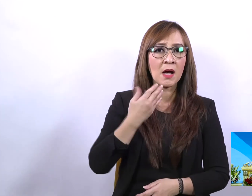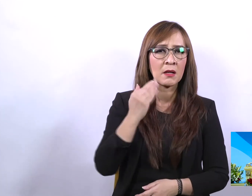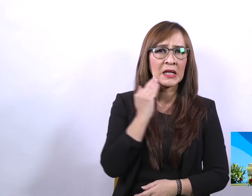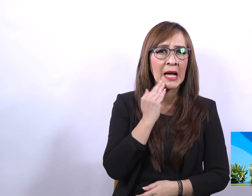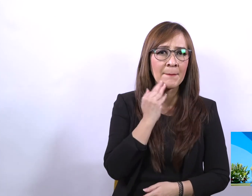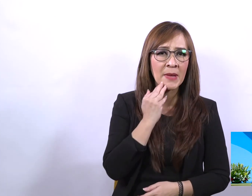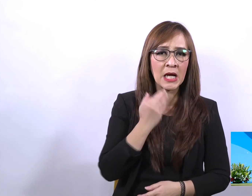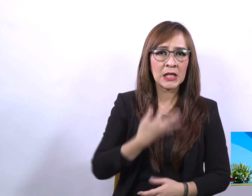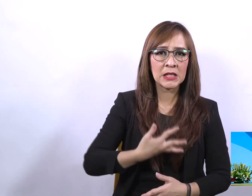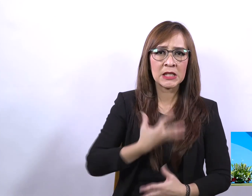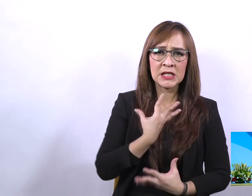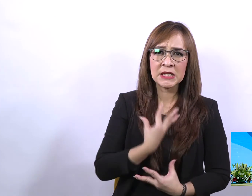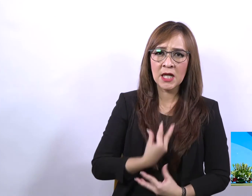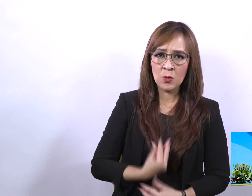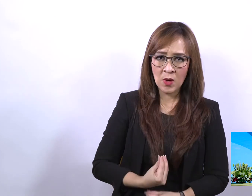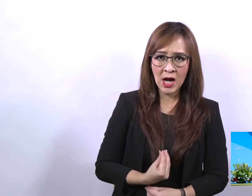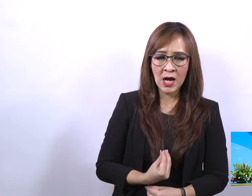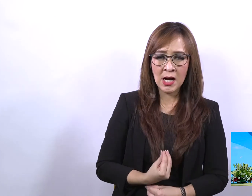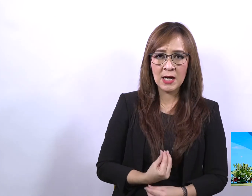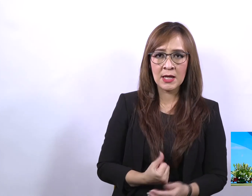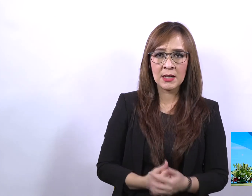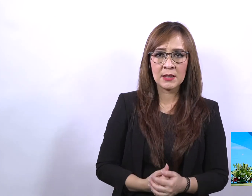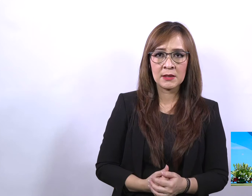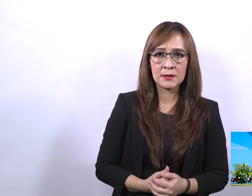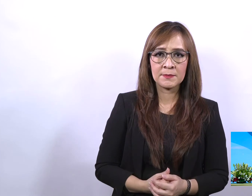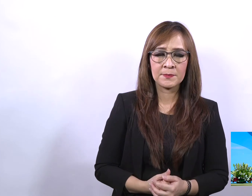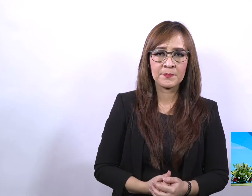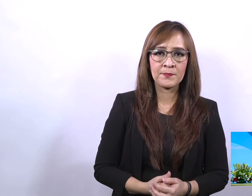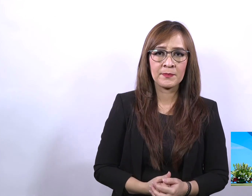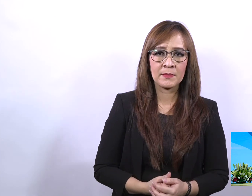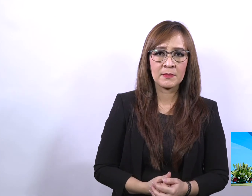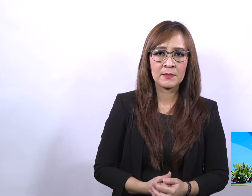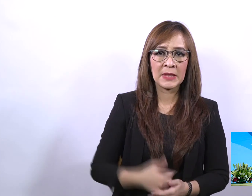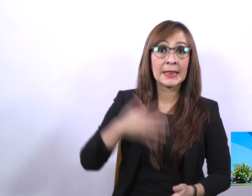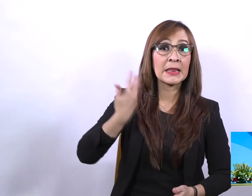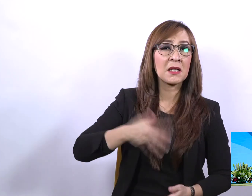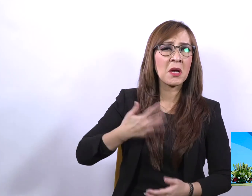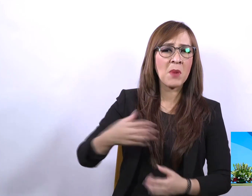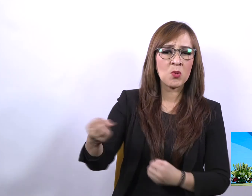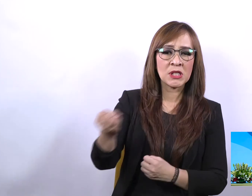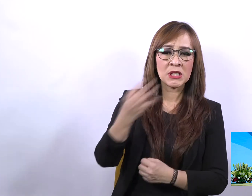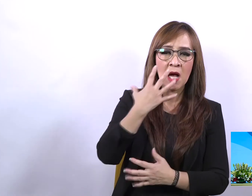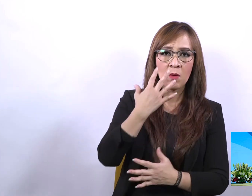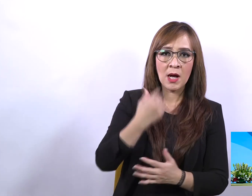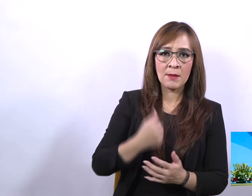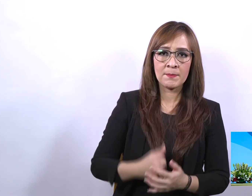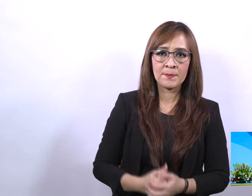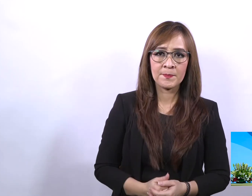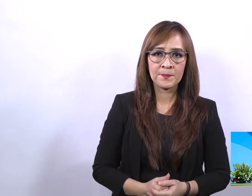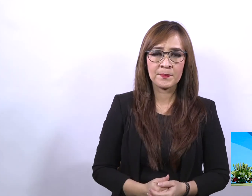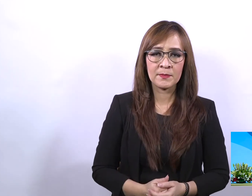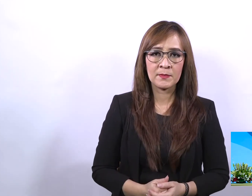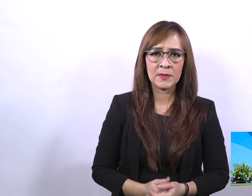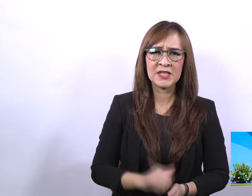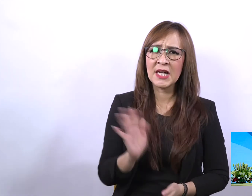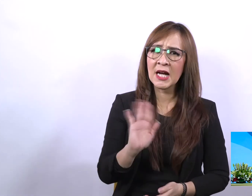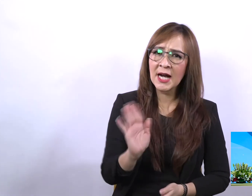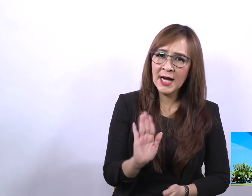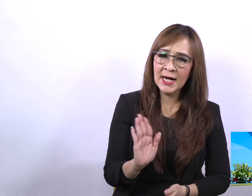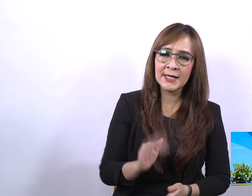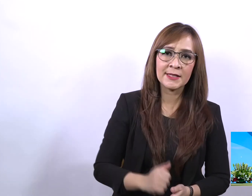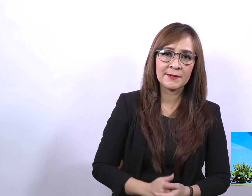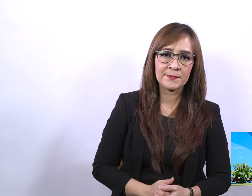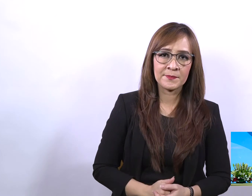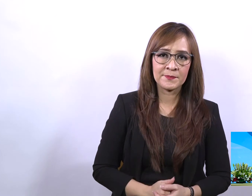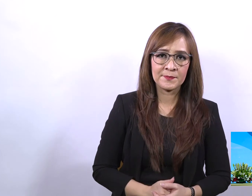Kwala Oh no bertanggung jawab lah hidup cuma nuntut orang anak itu mah jahat